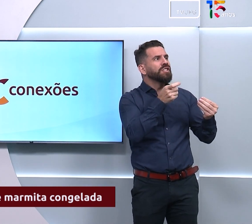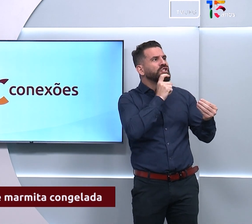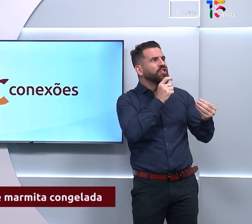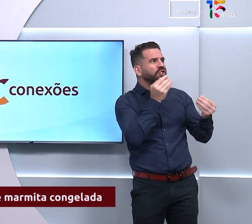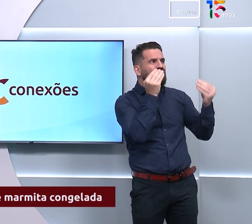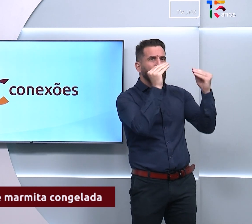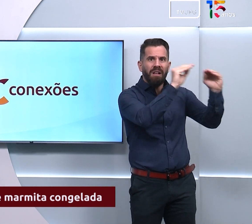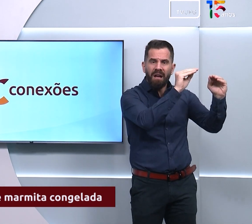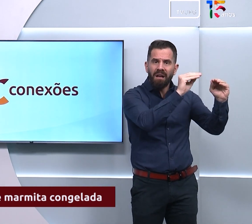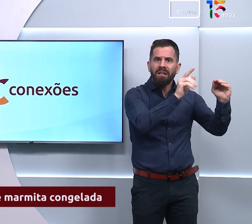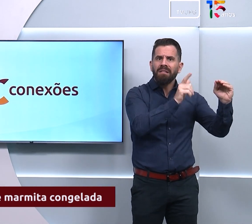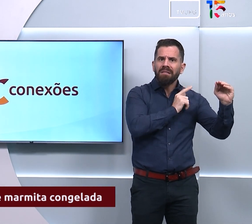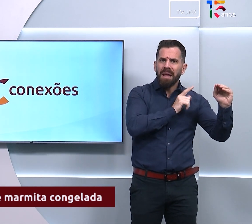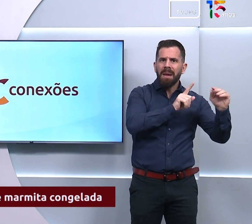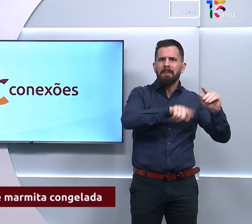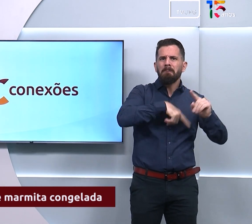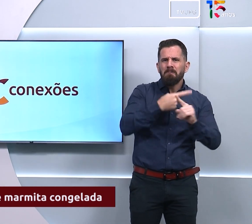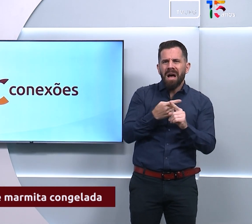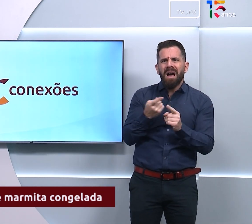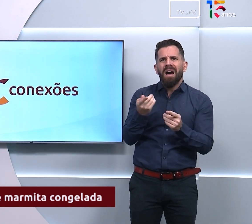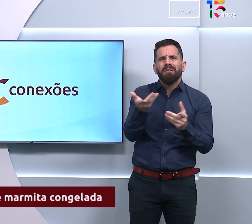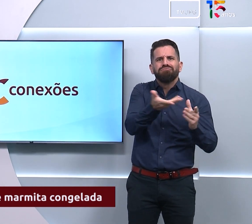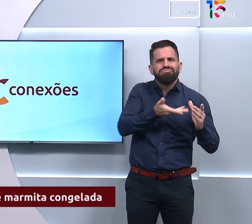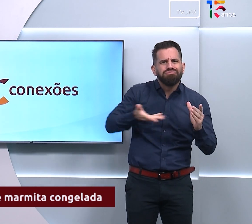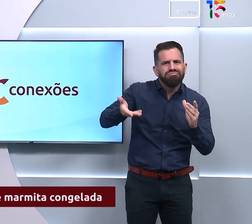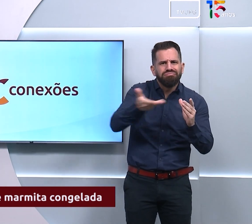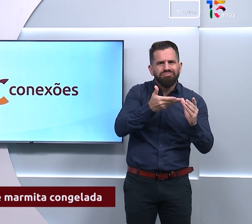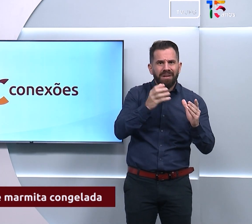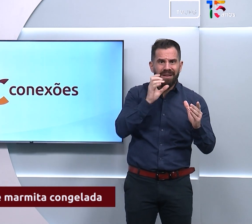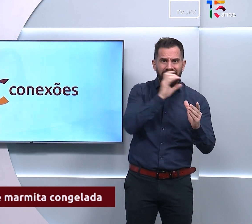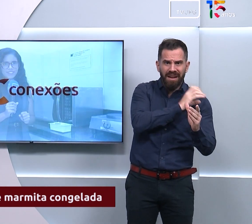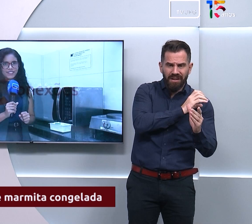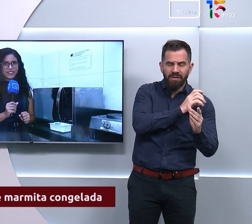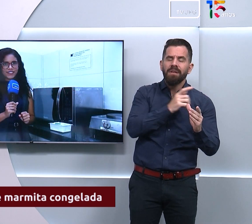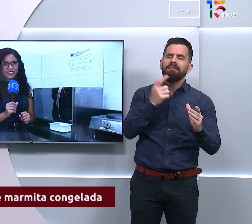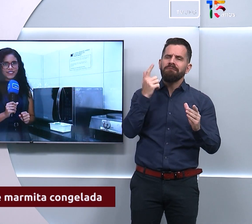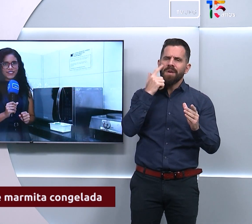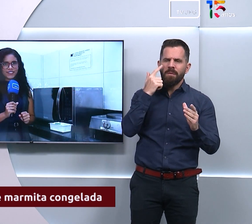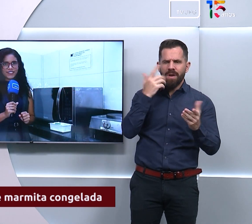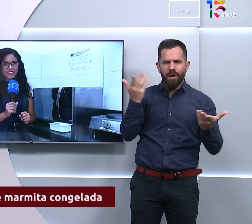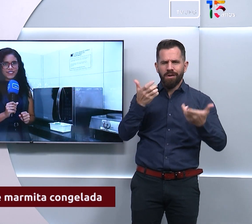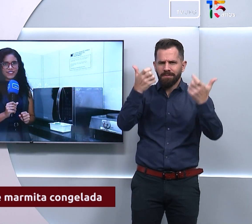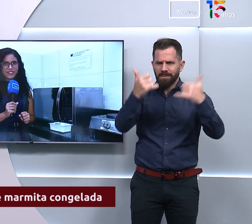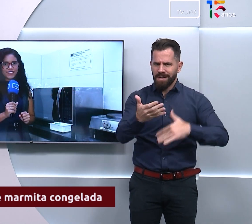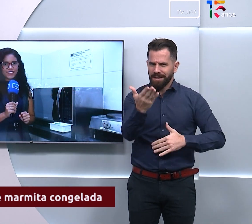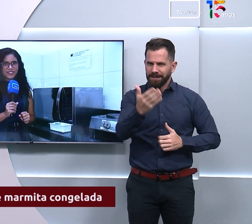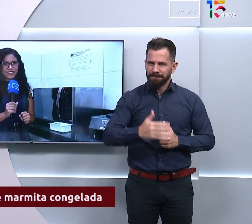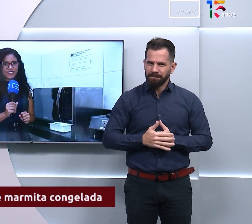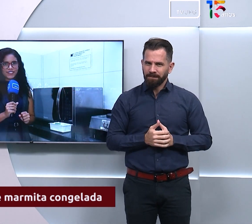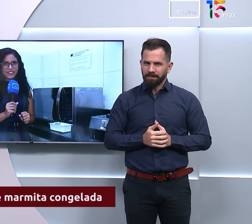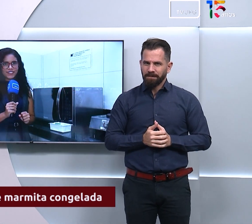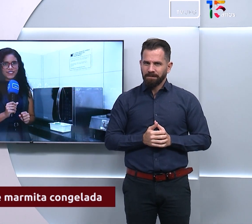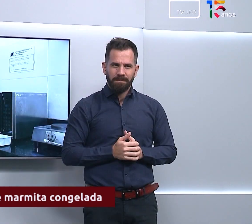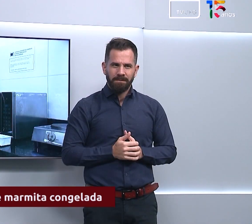comida? A gente vai tentar te responder um pouquinho sobre isso agora no material que a gente preparou para você.